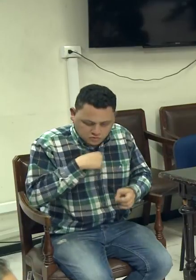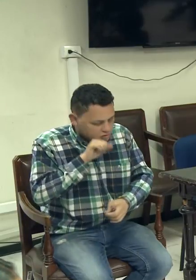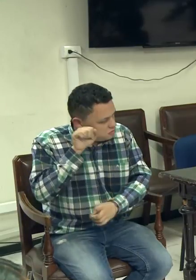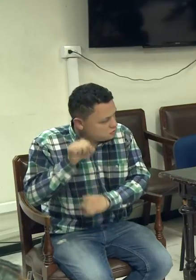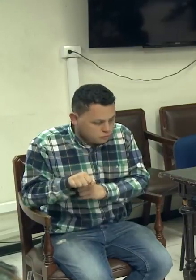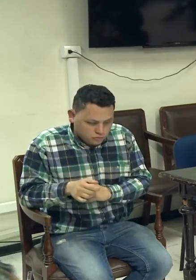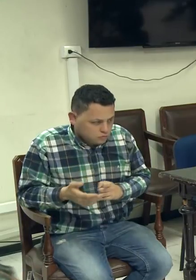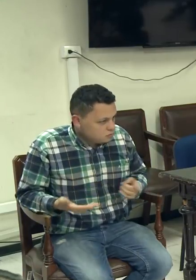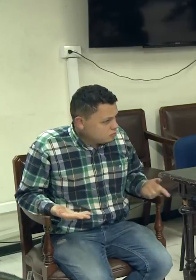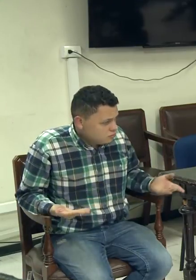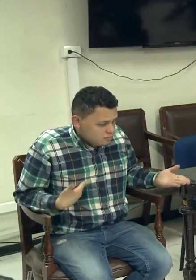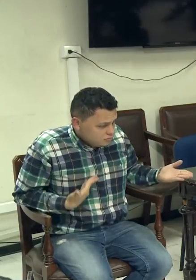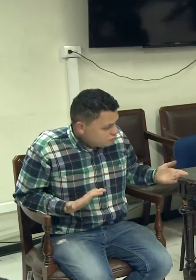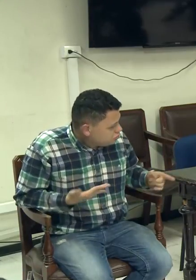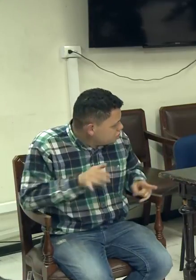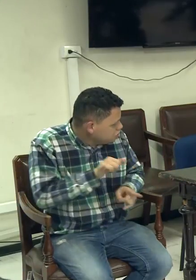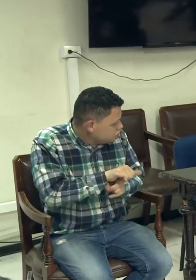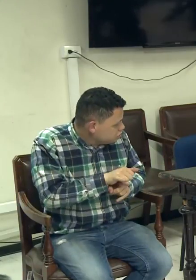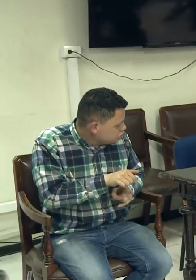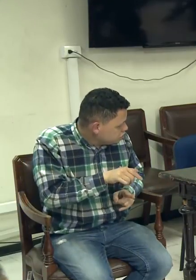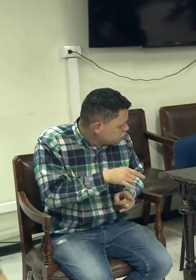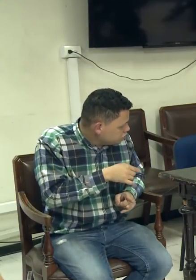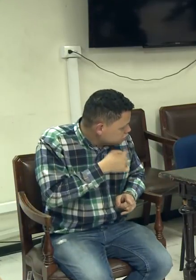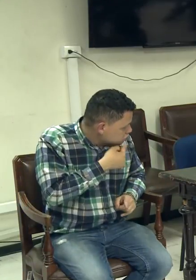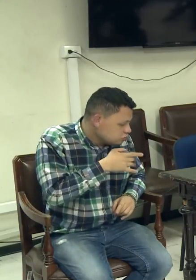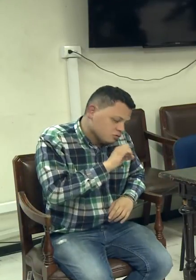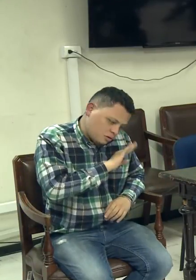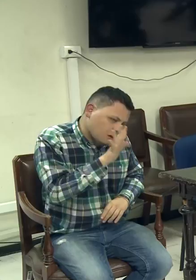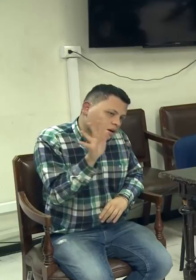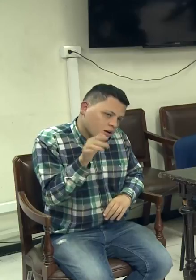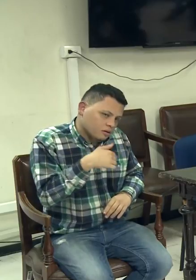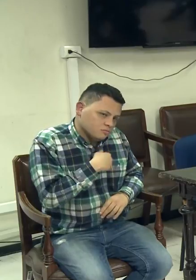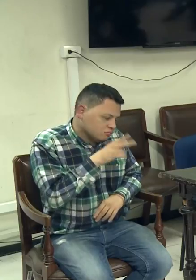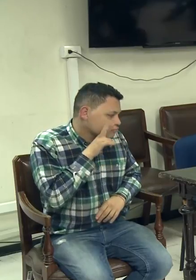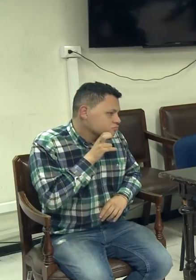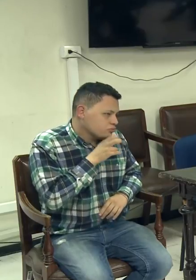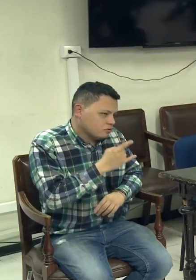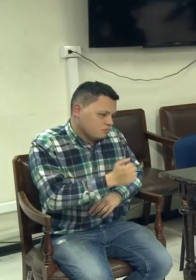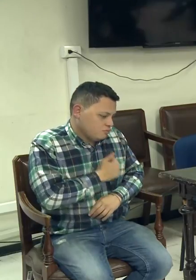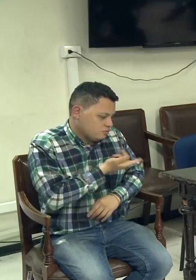abandonó. Y claro, nos metía mano.